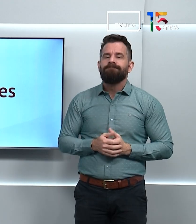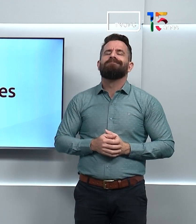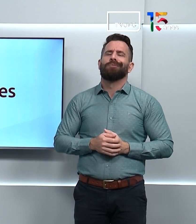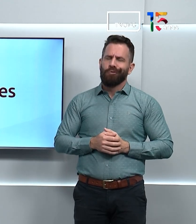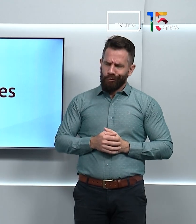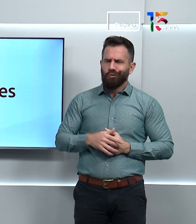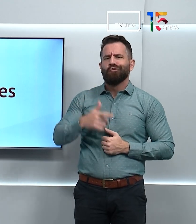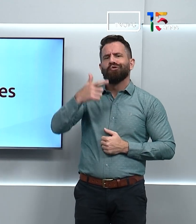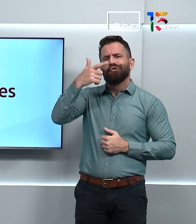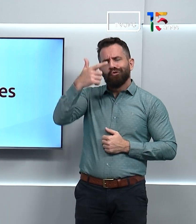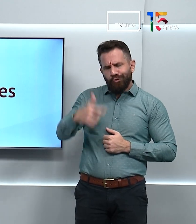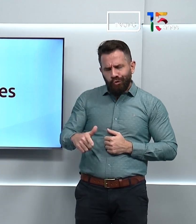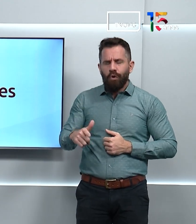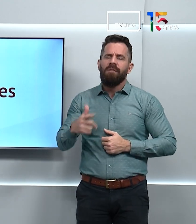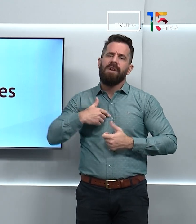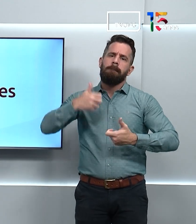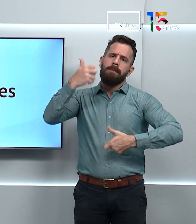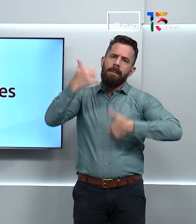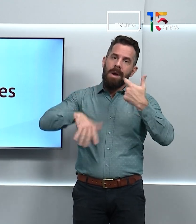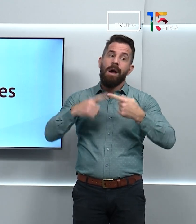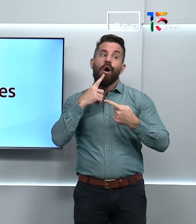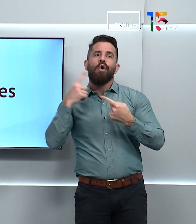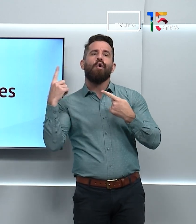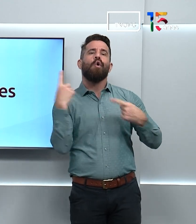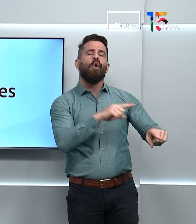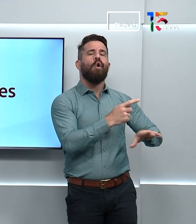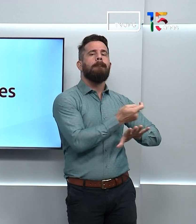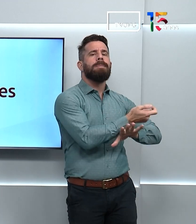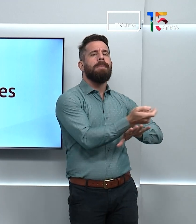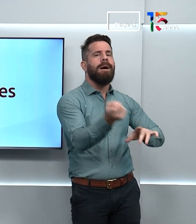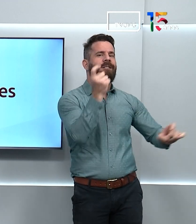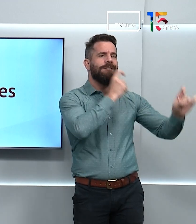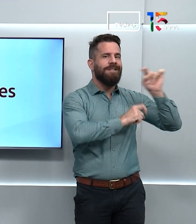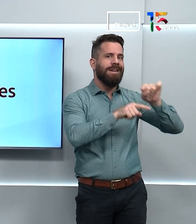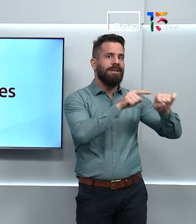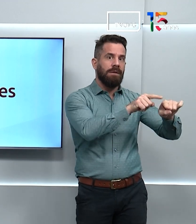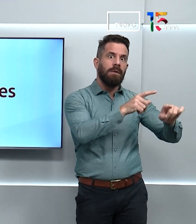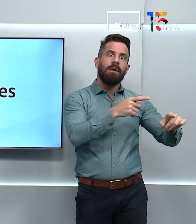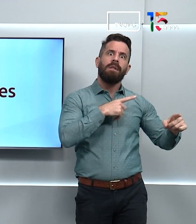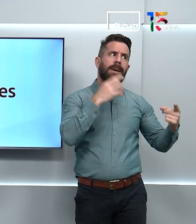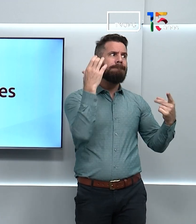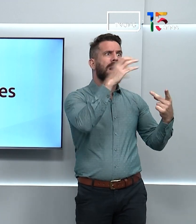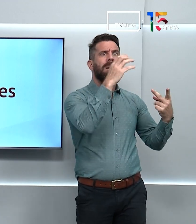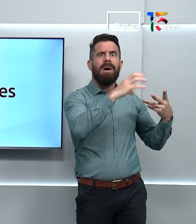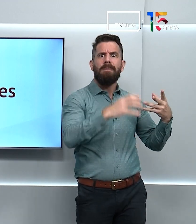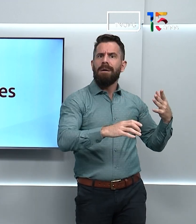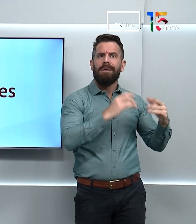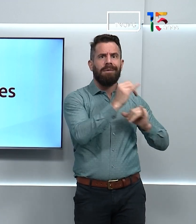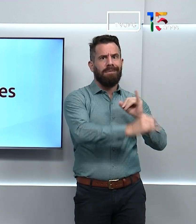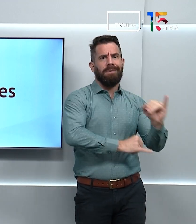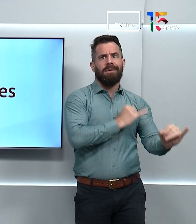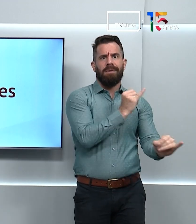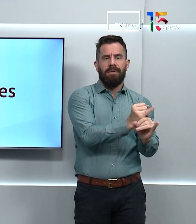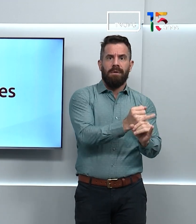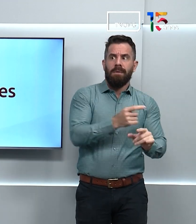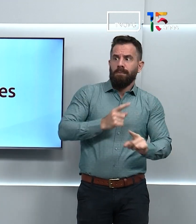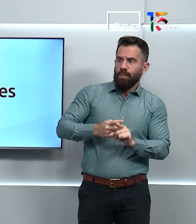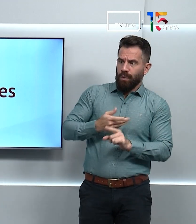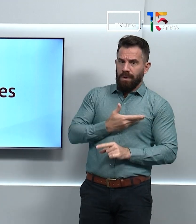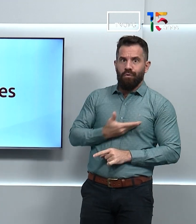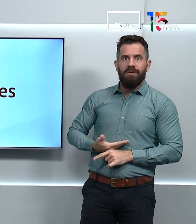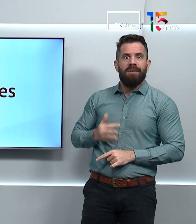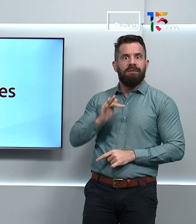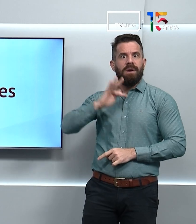vai tentar combater fake news que estão rolando aí pela internet, que tem afetado até mesmo a política econômica do governo